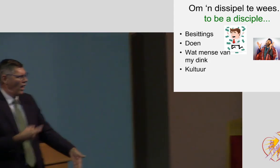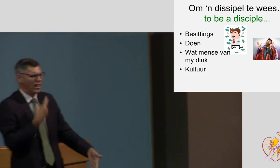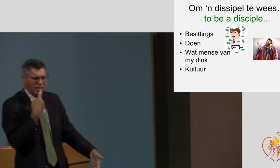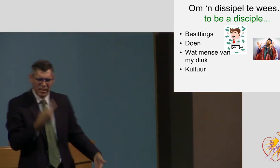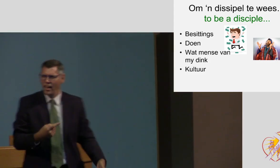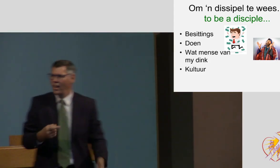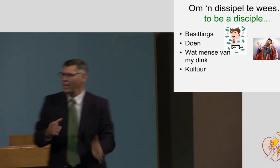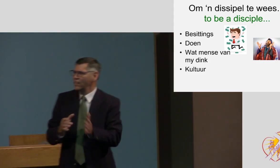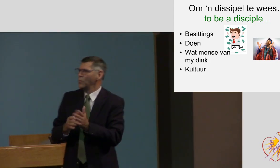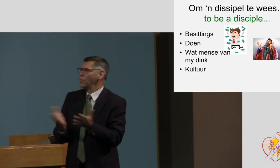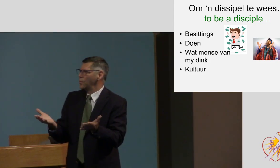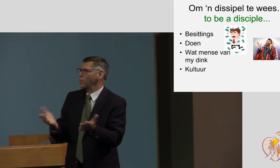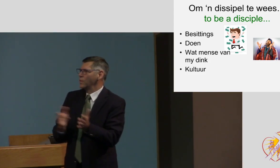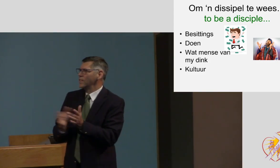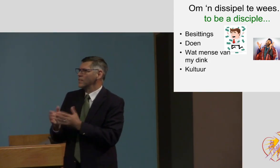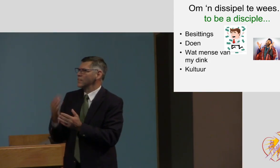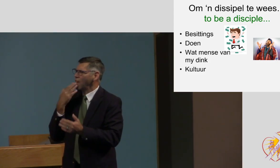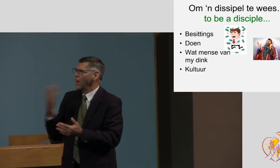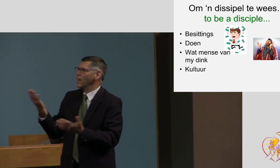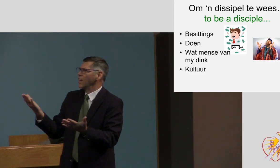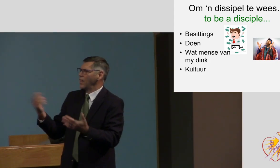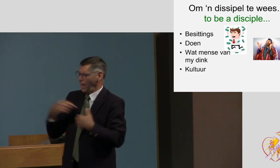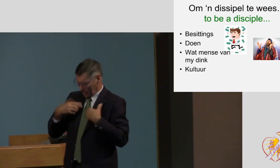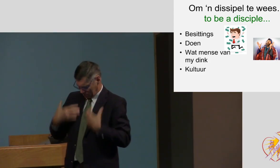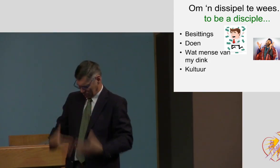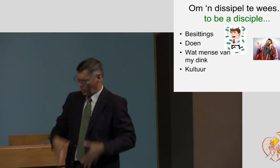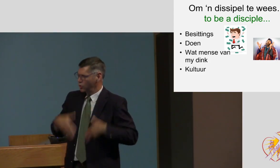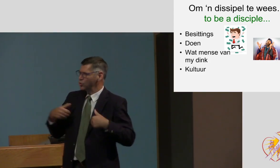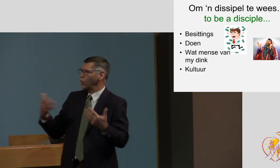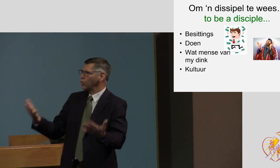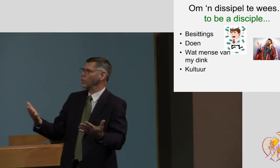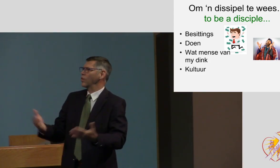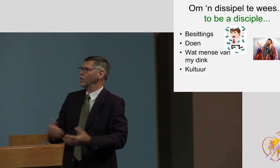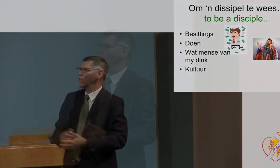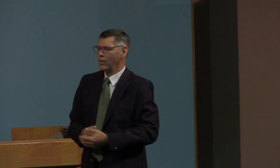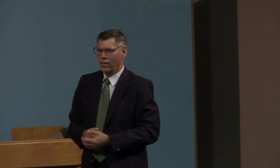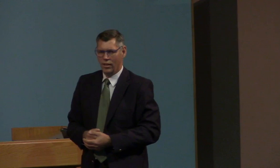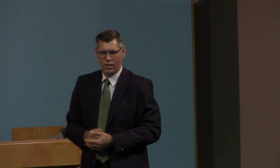Sê, Jesus, dankie, ek gesond.